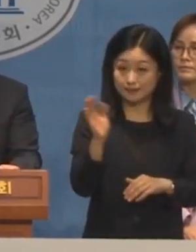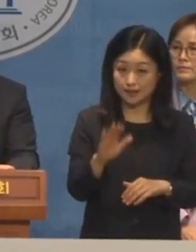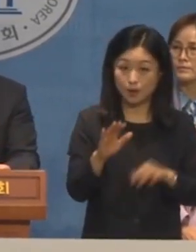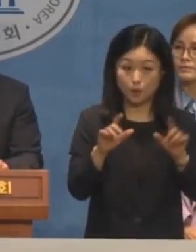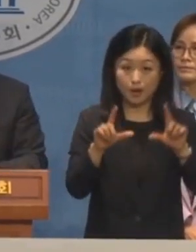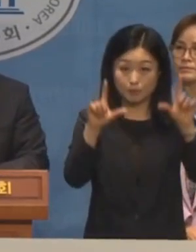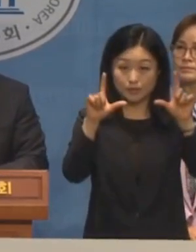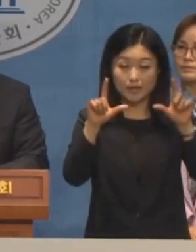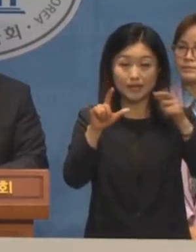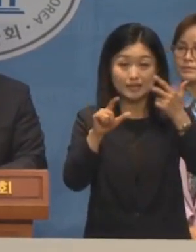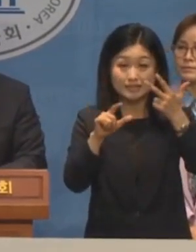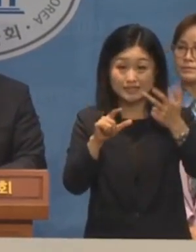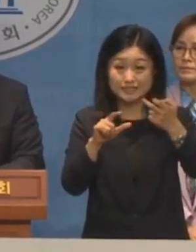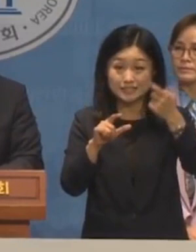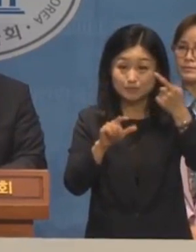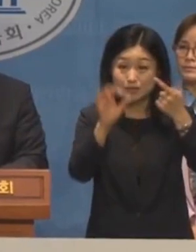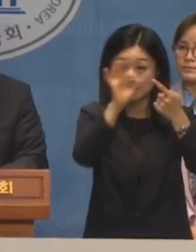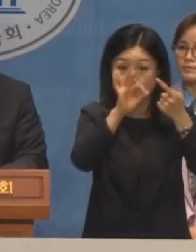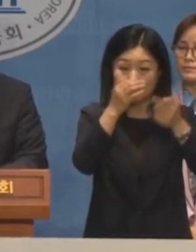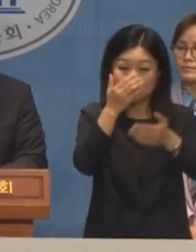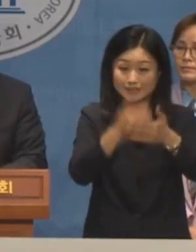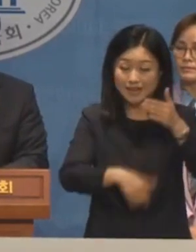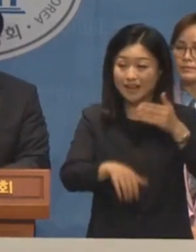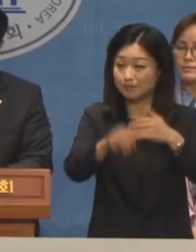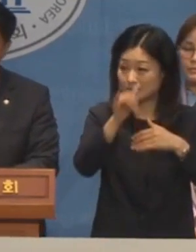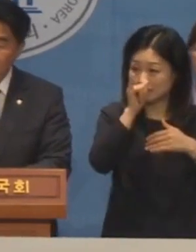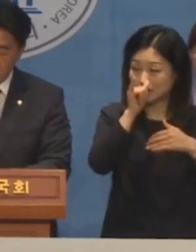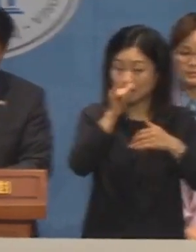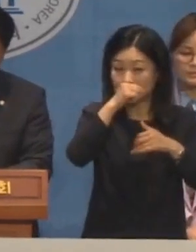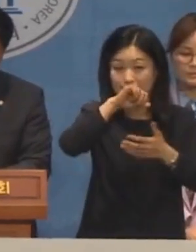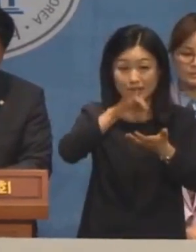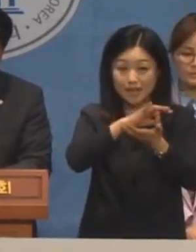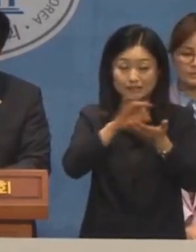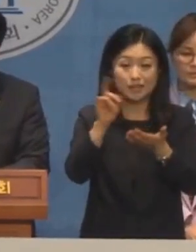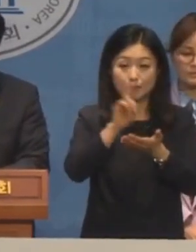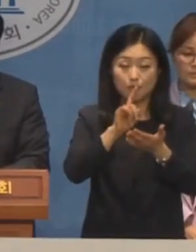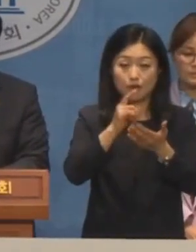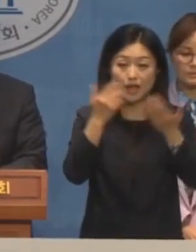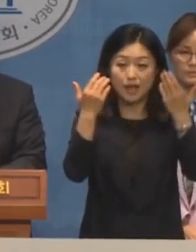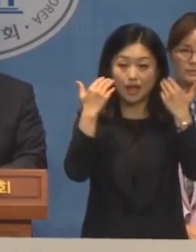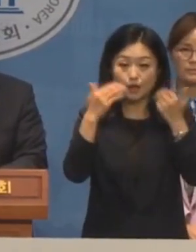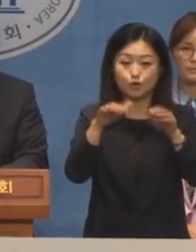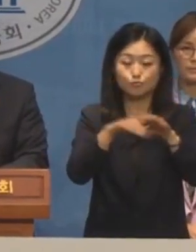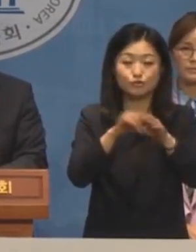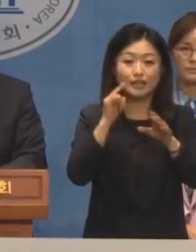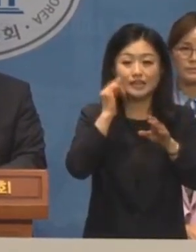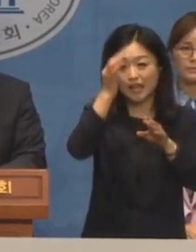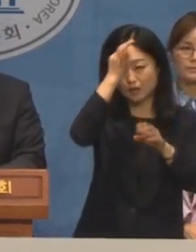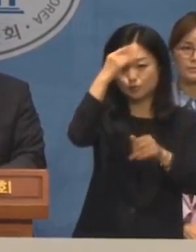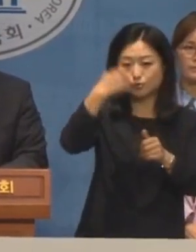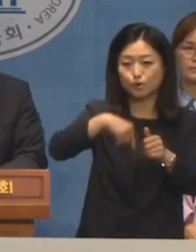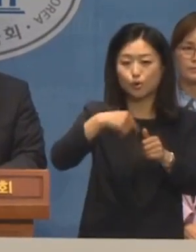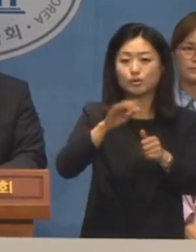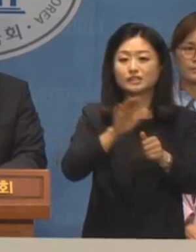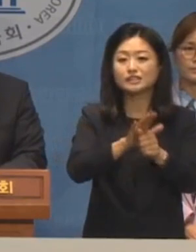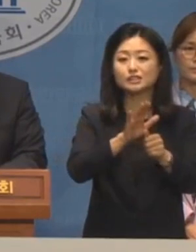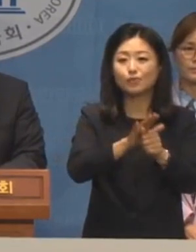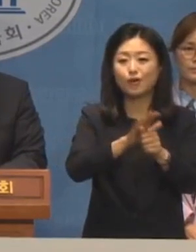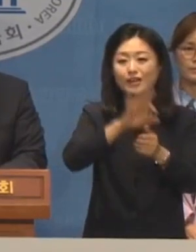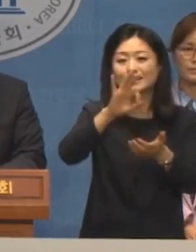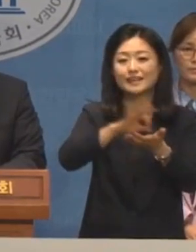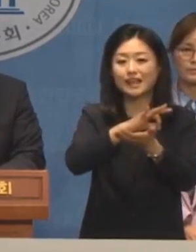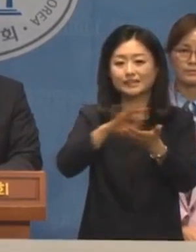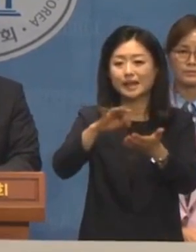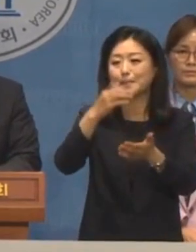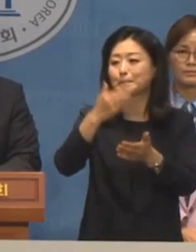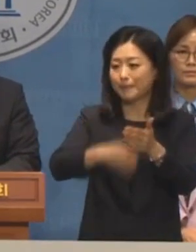올해보다 72% 삭감된 예산이 있습니다. 바로 학교 문화예술교육 지원 예산입니다. 올해